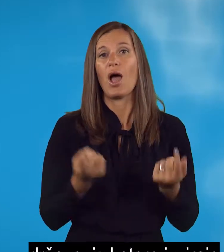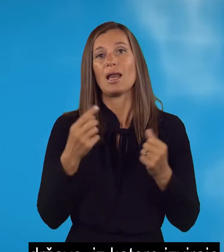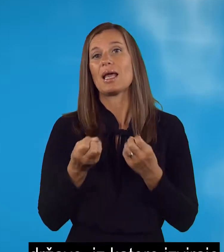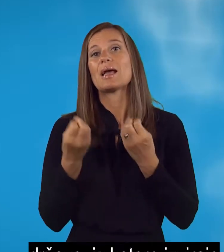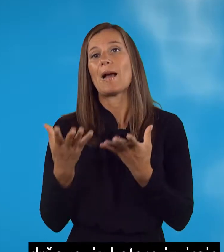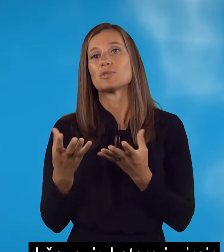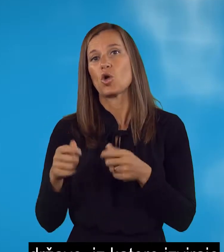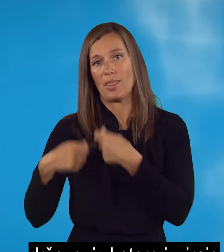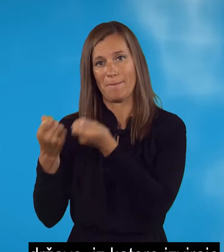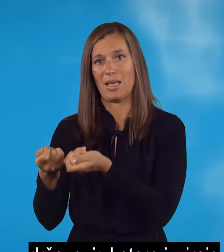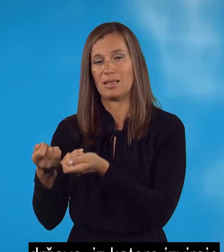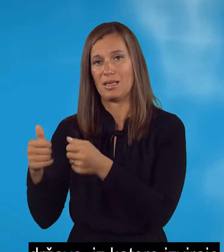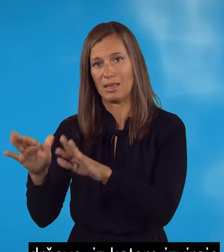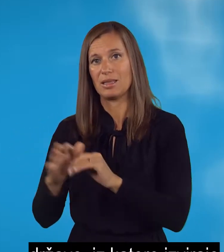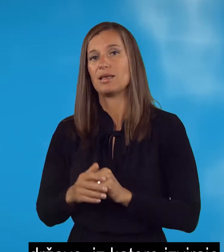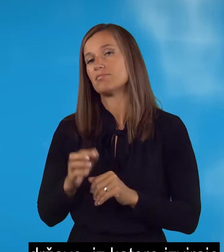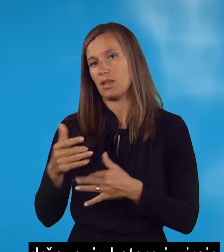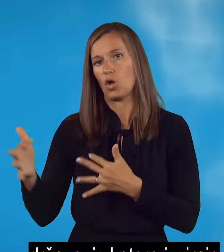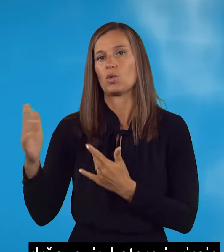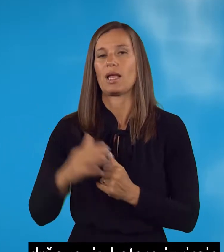v katero so namenjeni, in tako dalje.